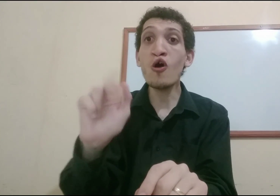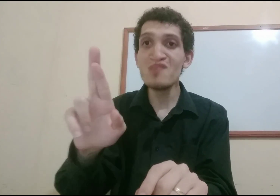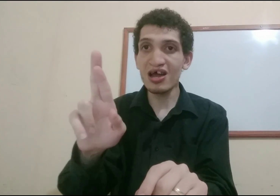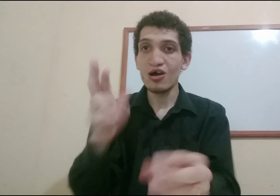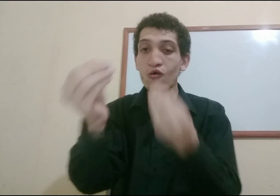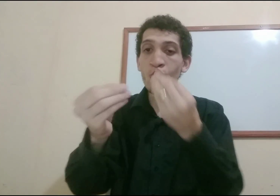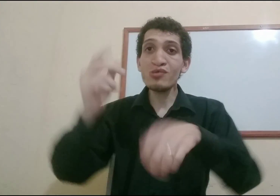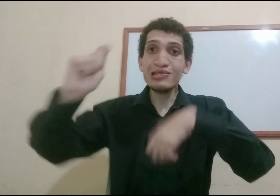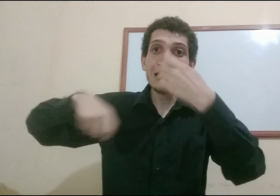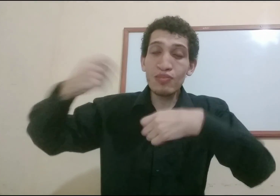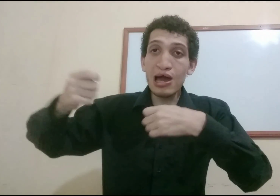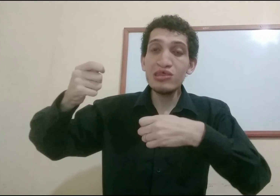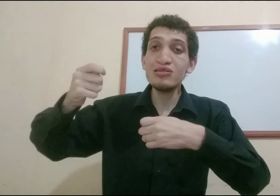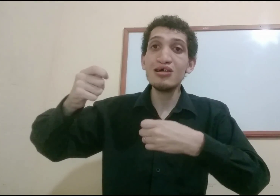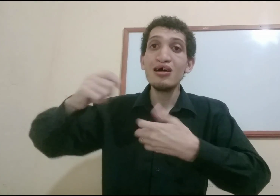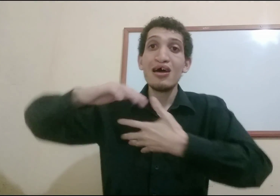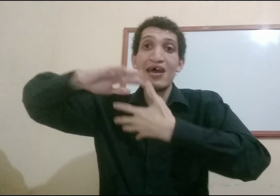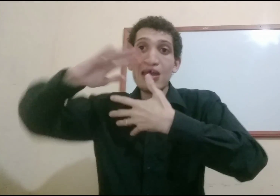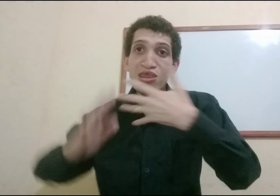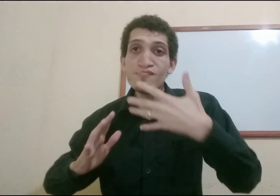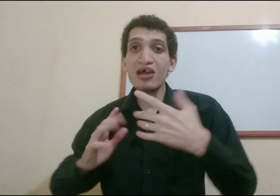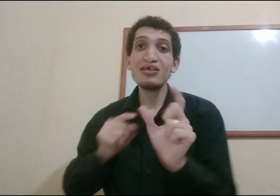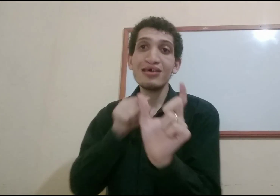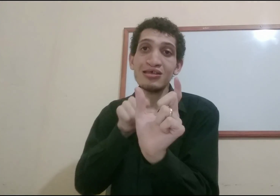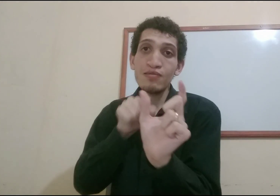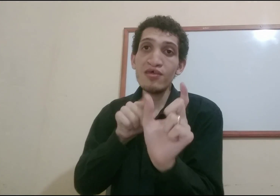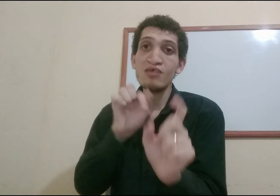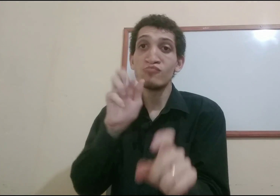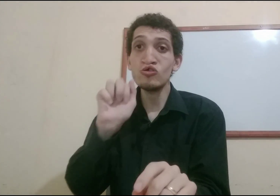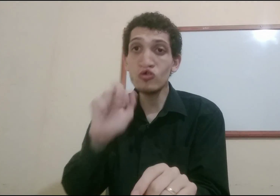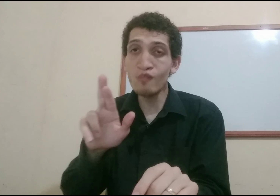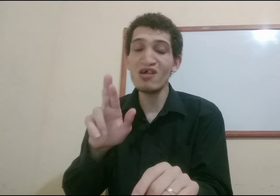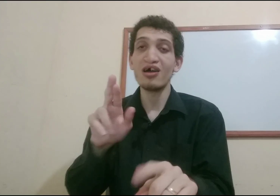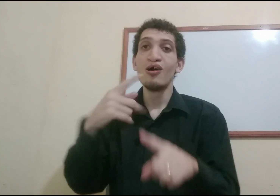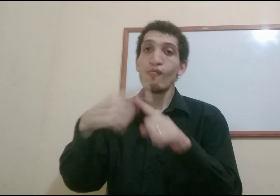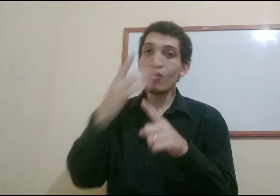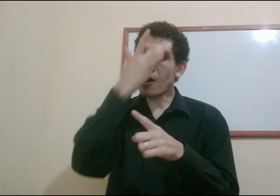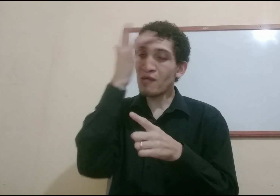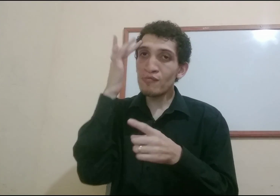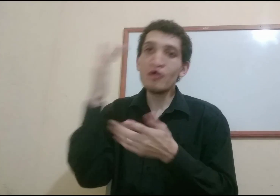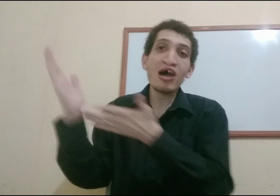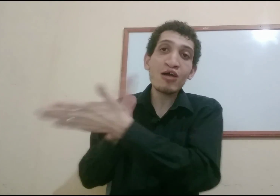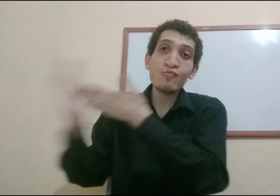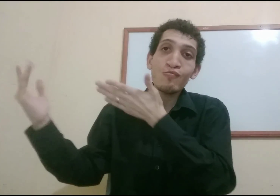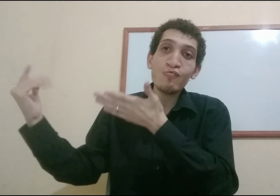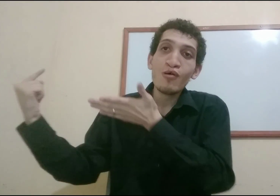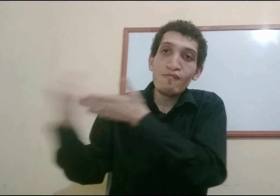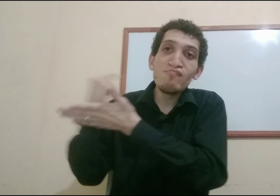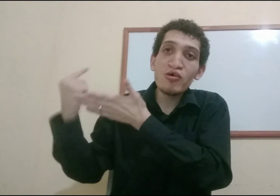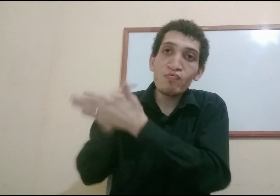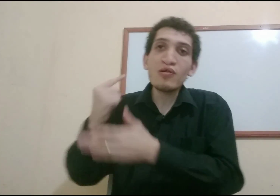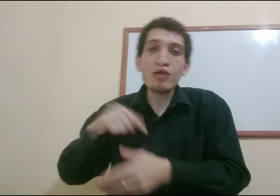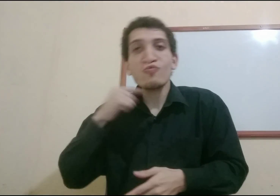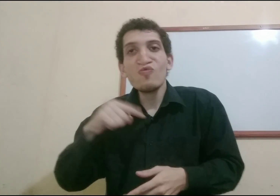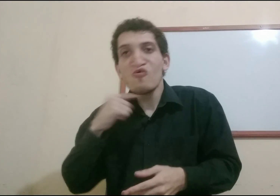sombra. Como que finaliza em Libras esse termo, sombra? Porque eu gosto de ficar com dúvida,